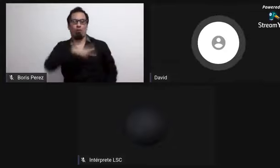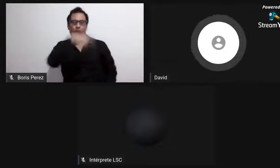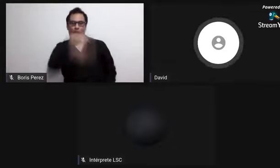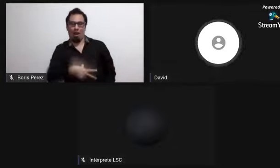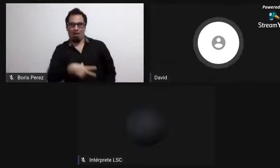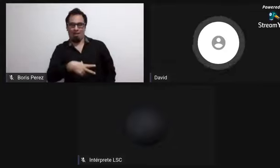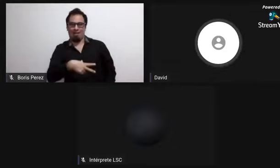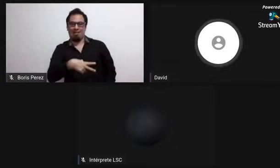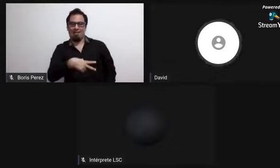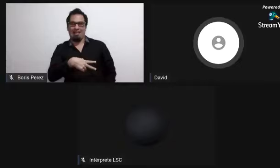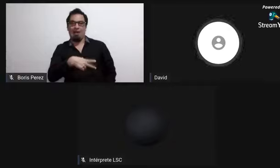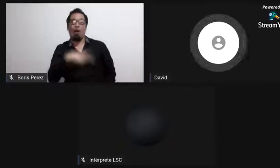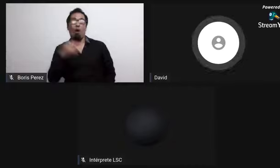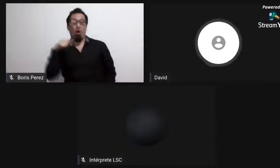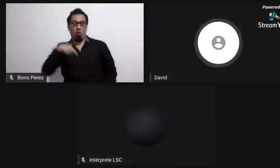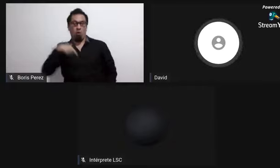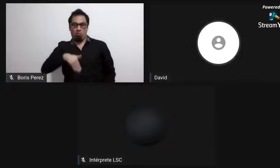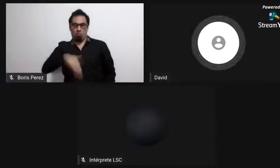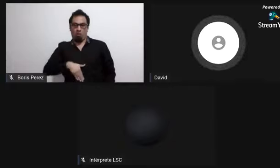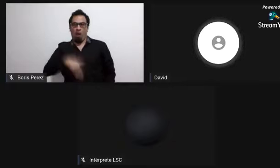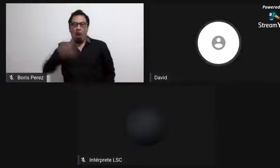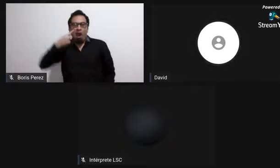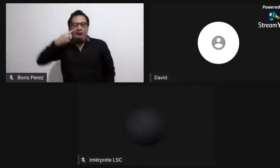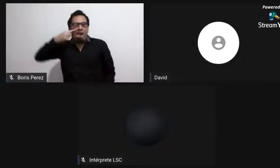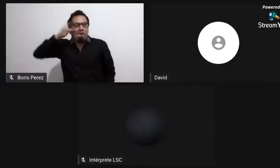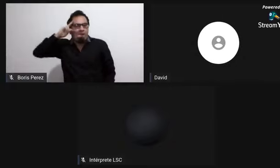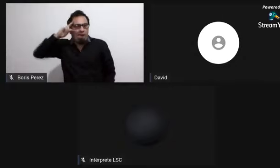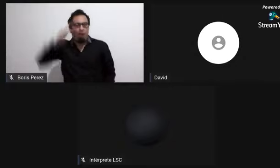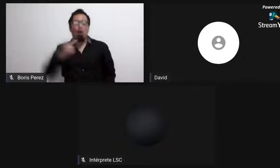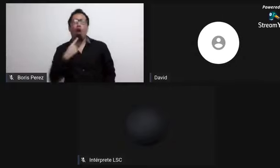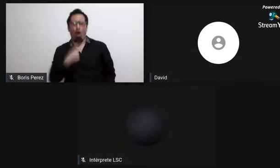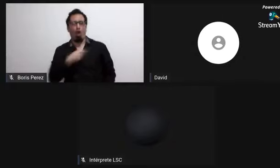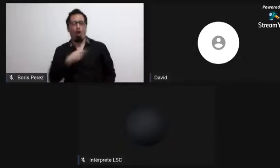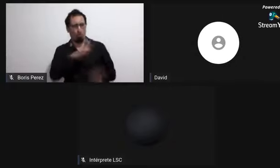se da entre Francia y España.